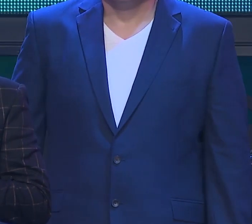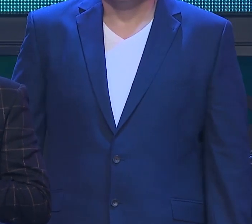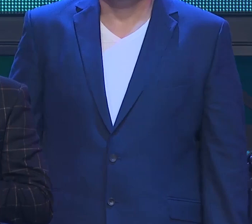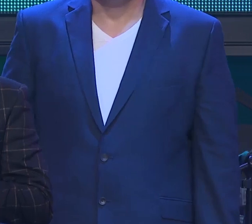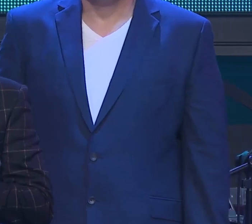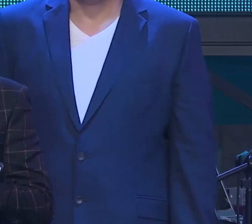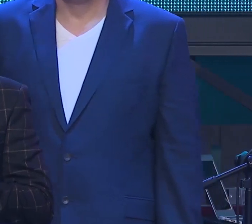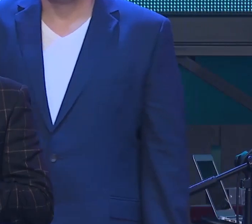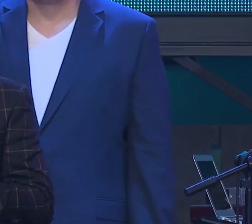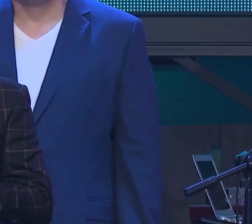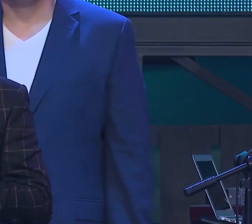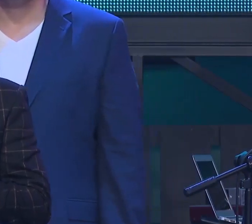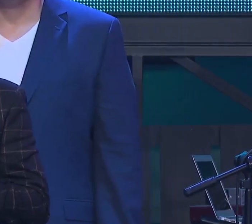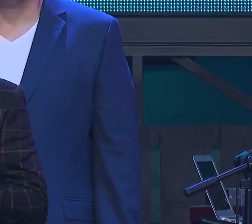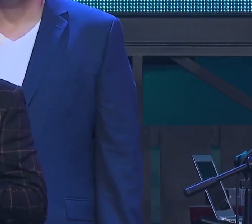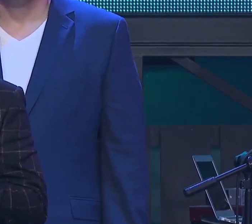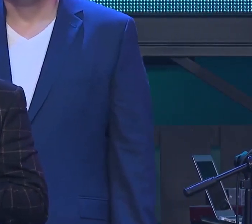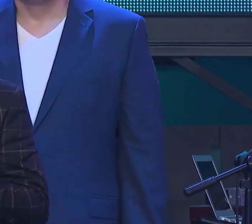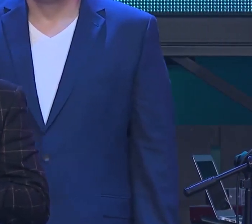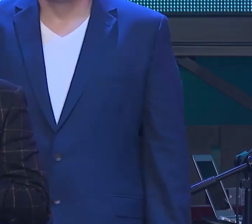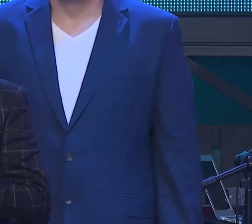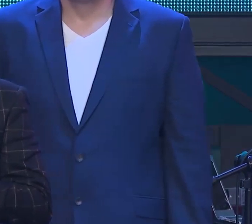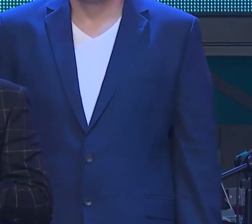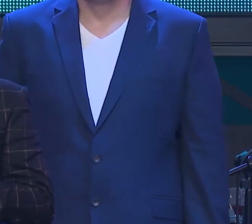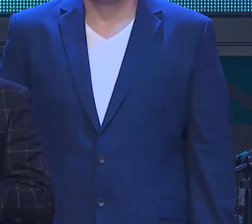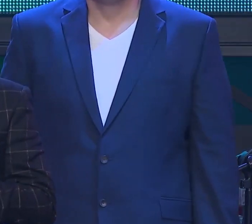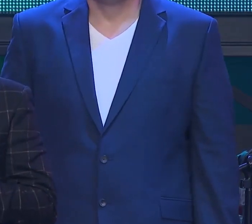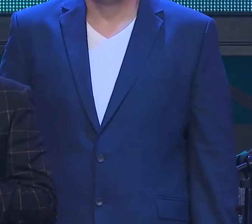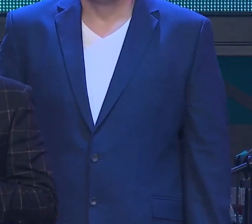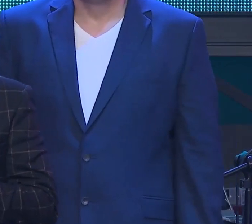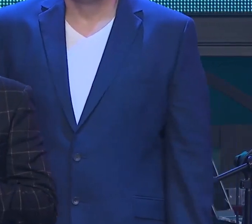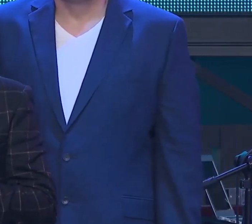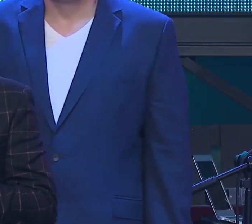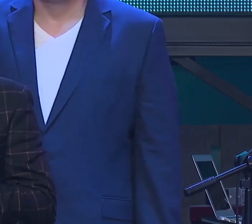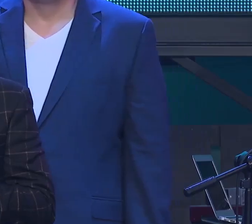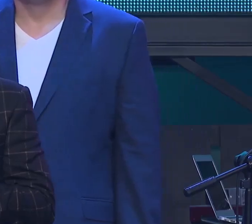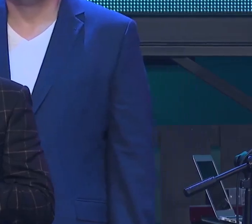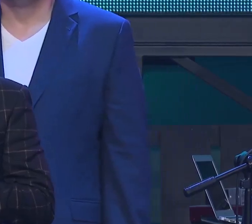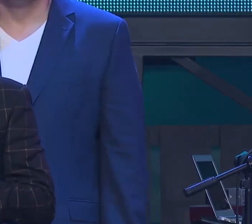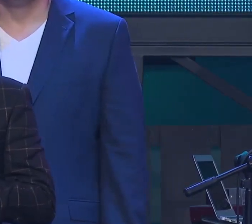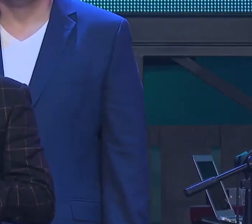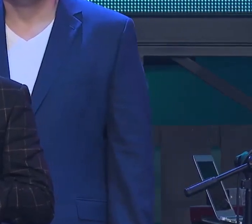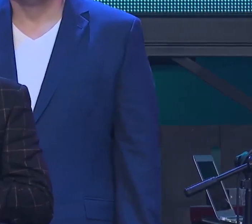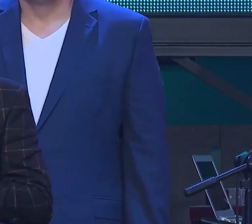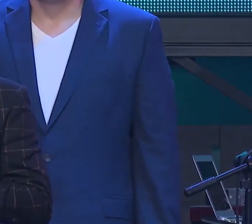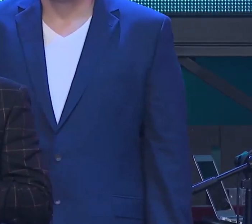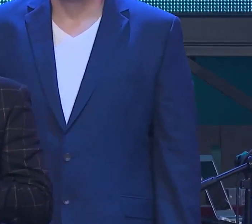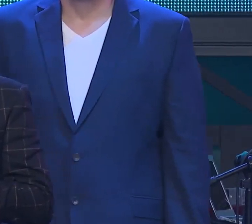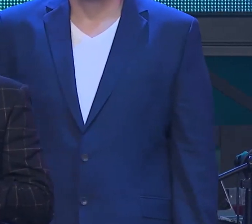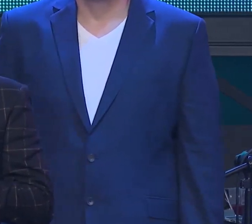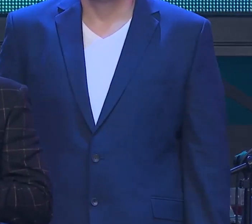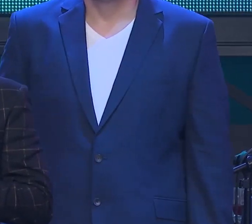Terima kasih Tuhan buat hari ini Tuhan. Kalau kami sekali lagi kami boleh datang kembali beribadah Tuhan. Kami